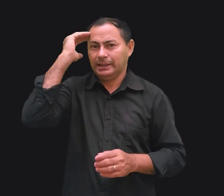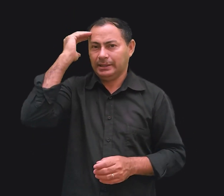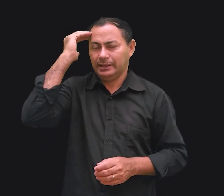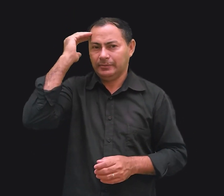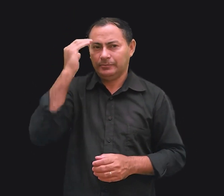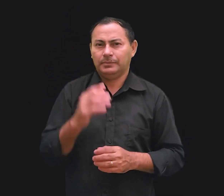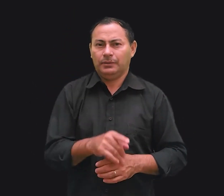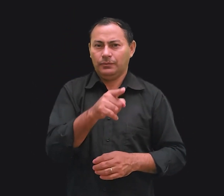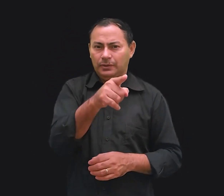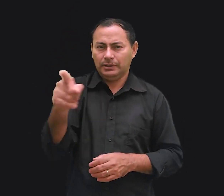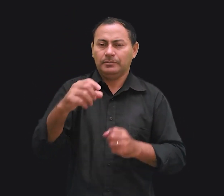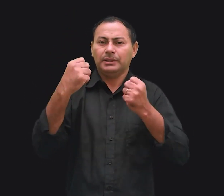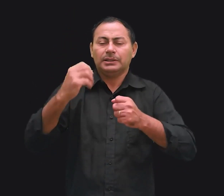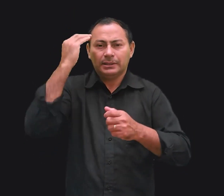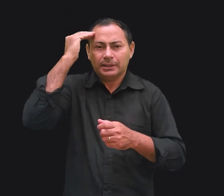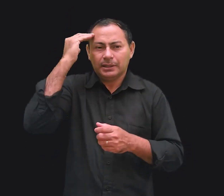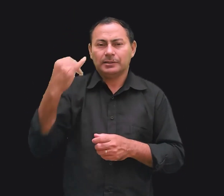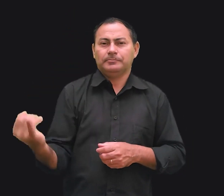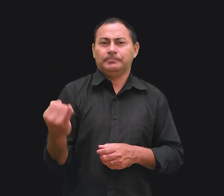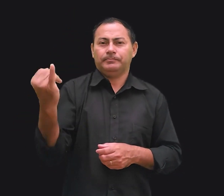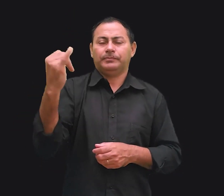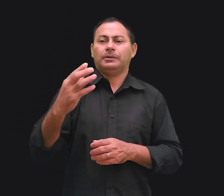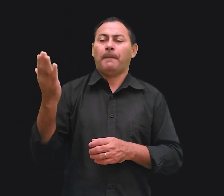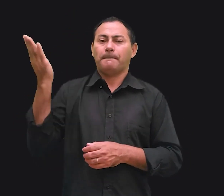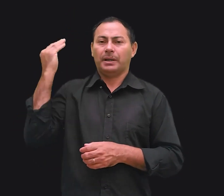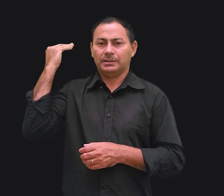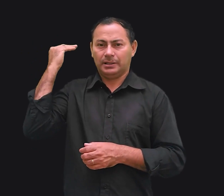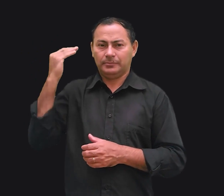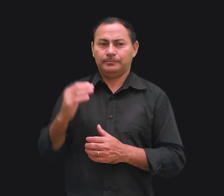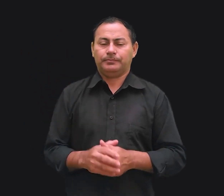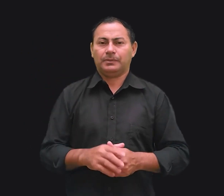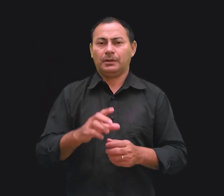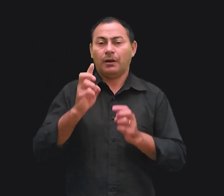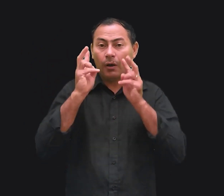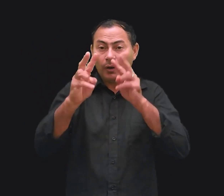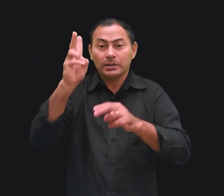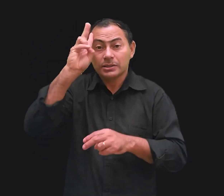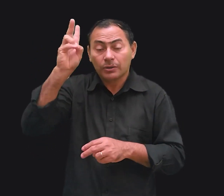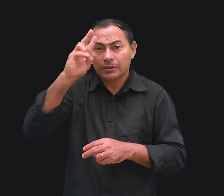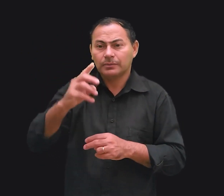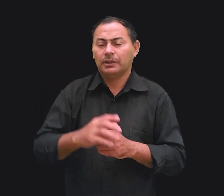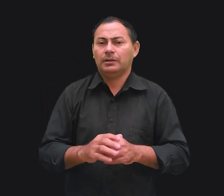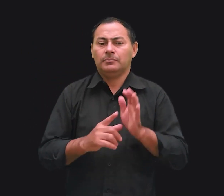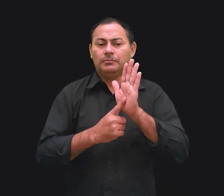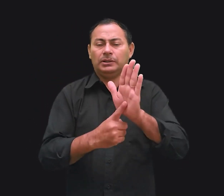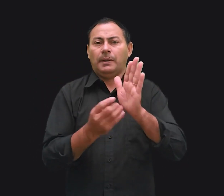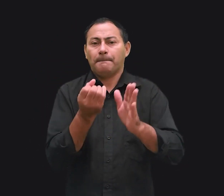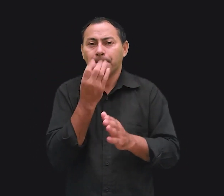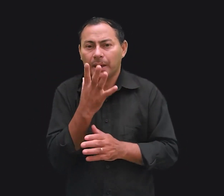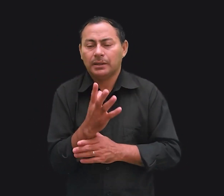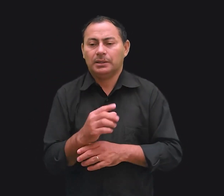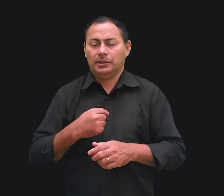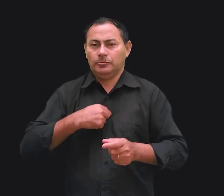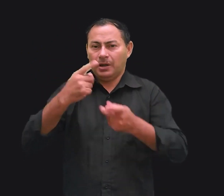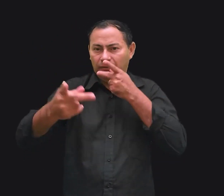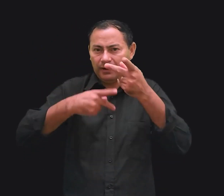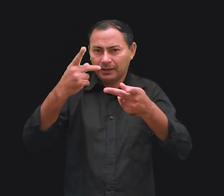para entendê-lo. Você precisa entender a importância do passado. Ouçam essa história que ilustra bem o que eu estou